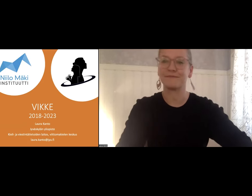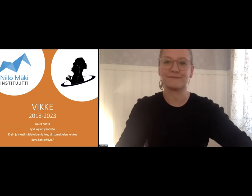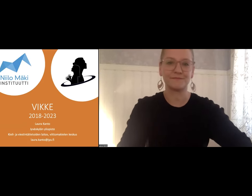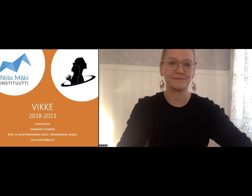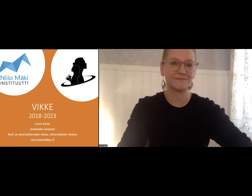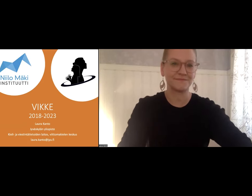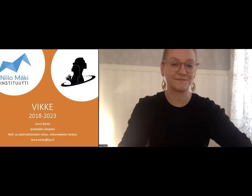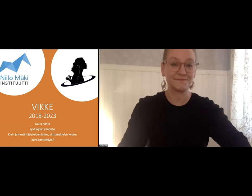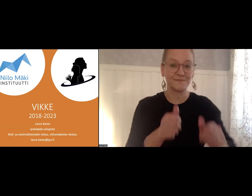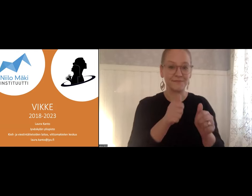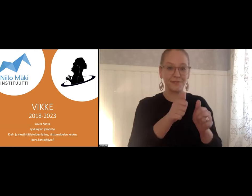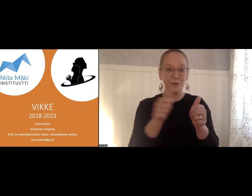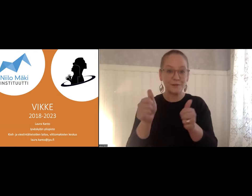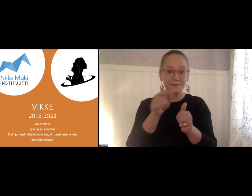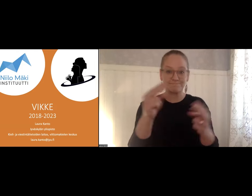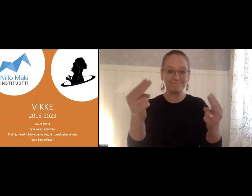Niin.